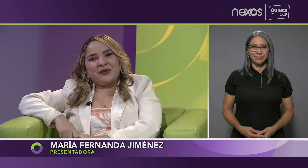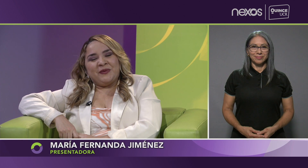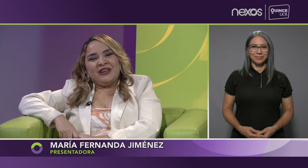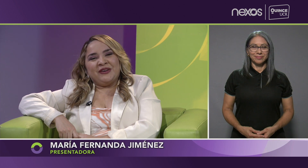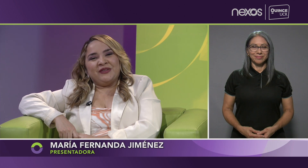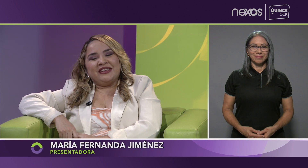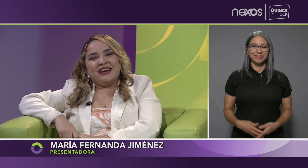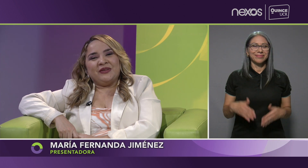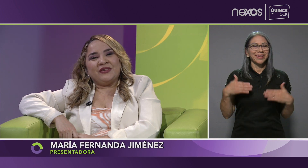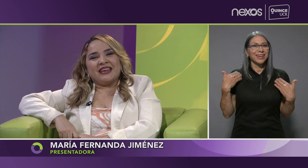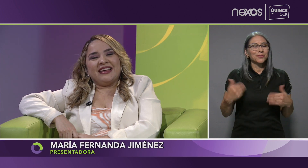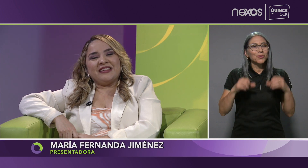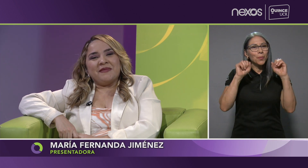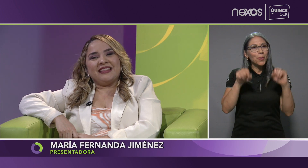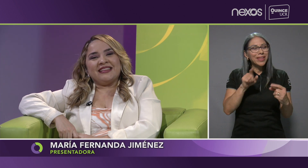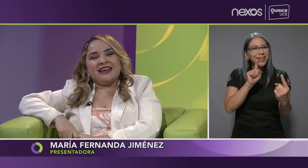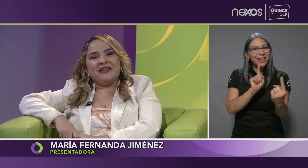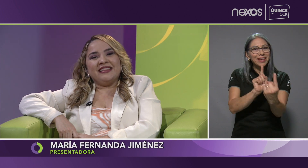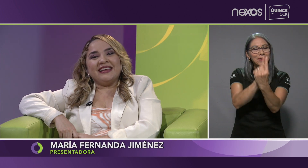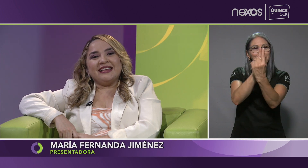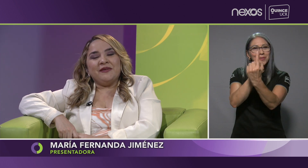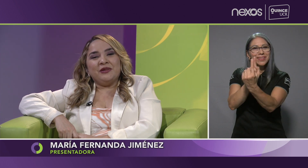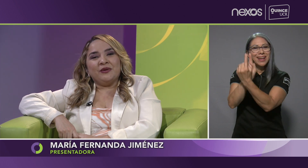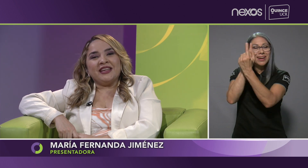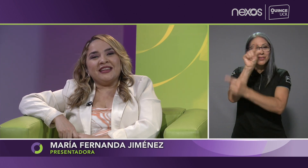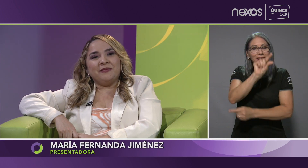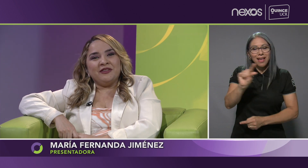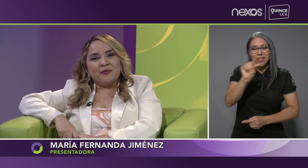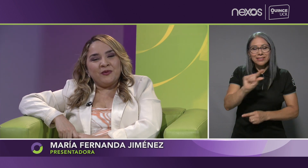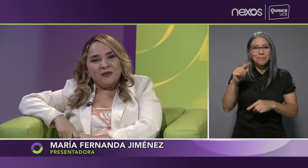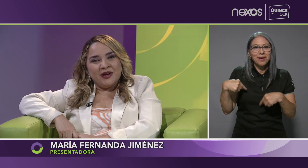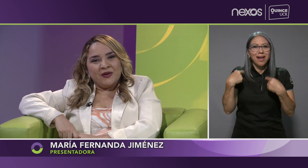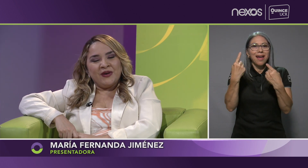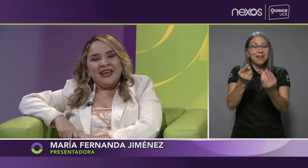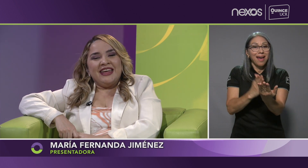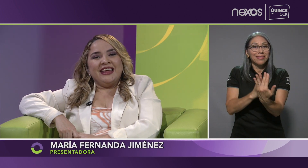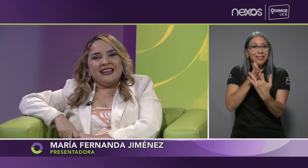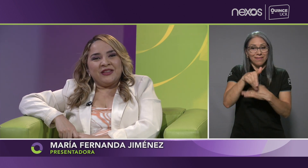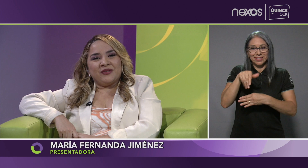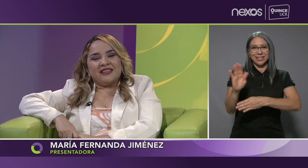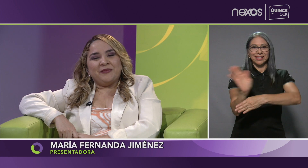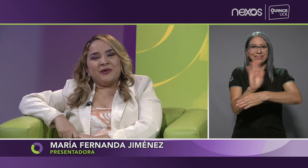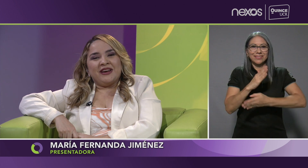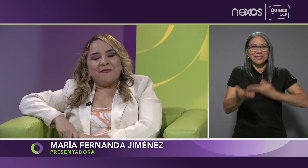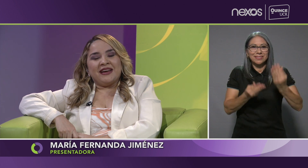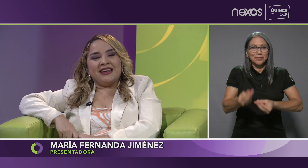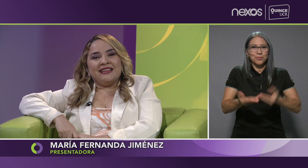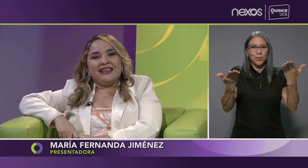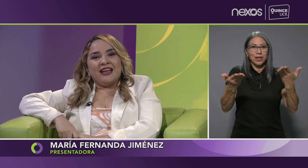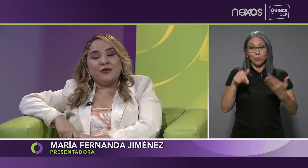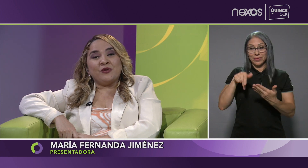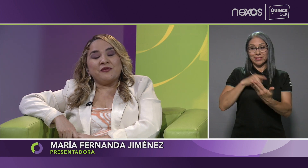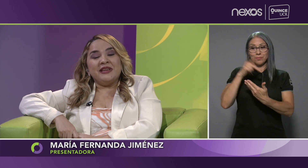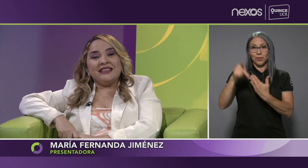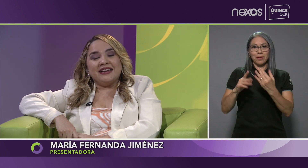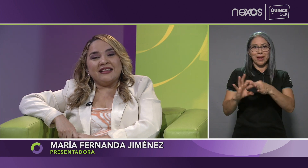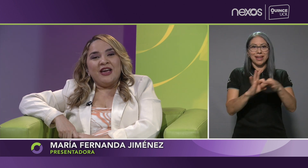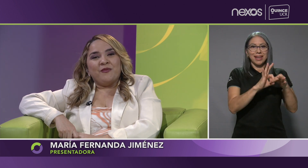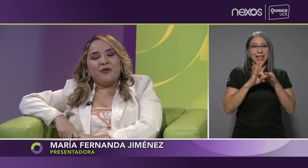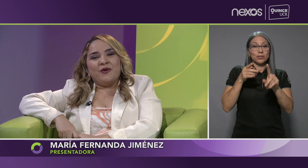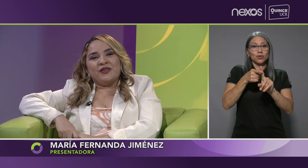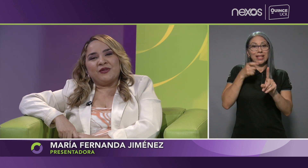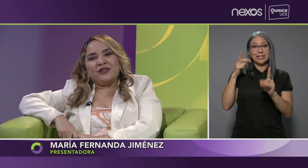Qué gusto poder encontrarnos cada semana a través de la televisión de servicio público en Nexos, este programa que desde el año